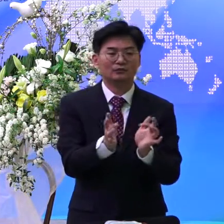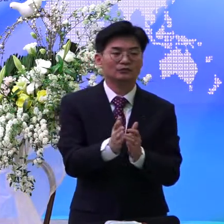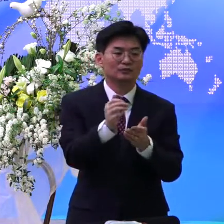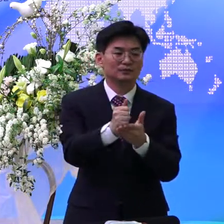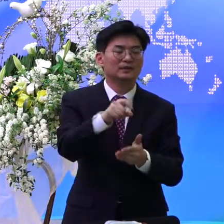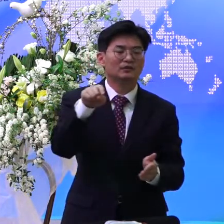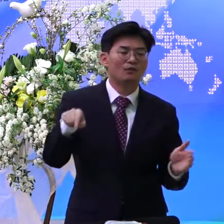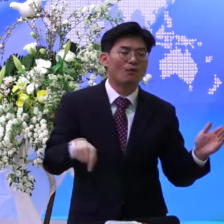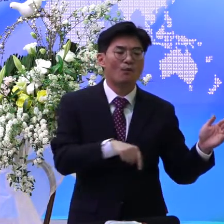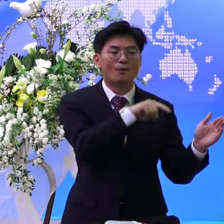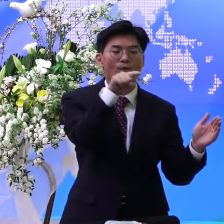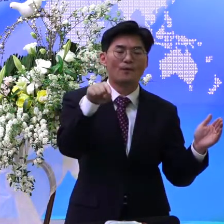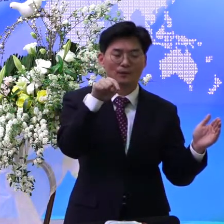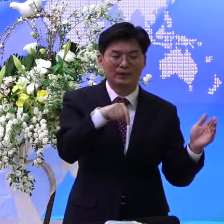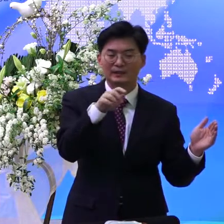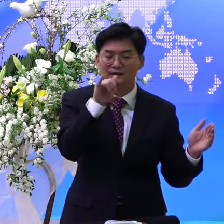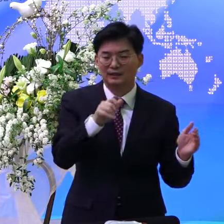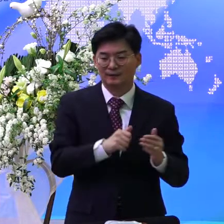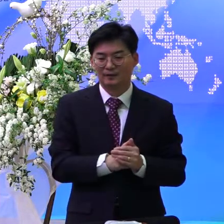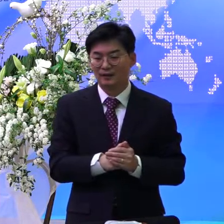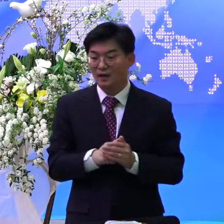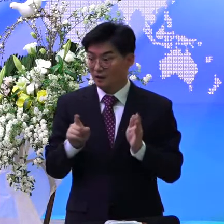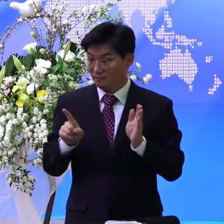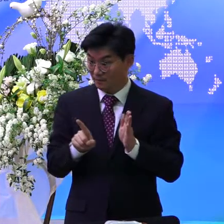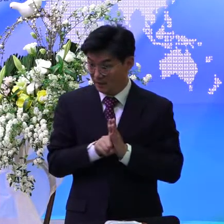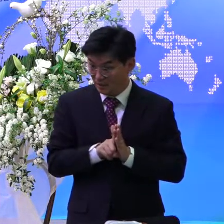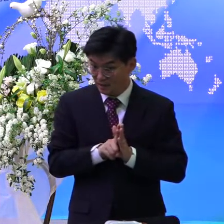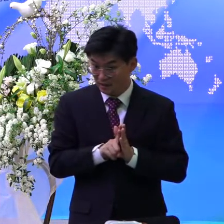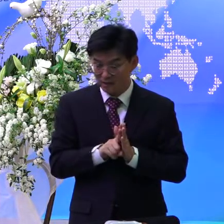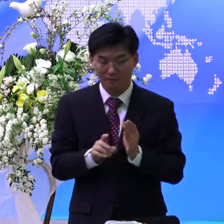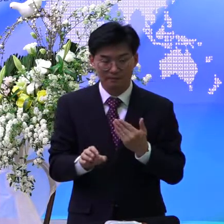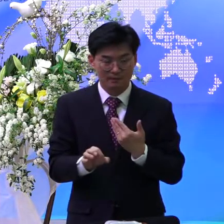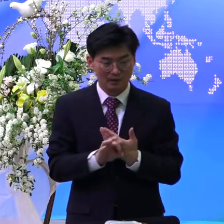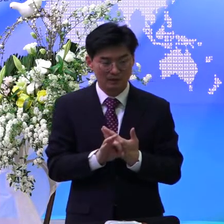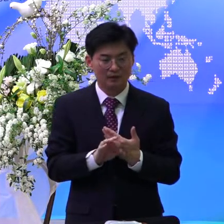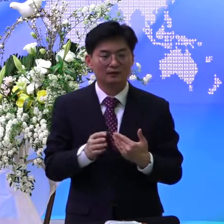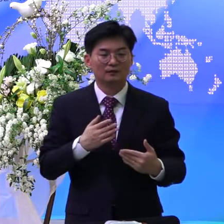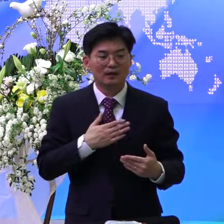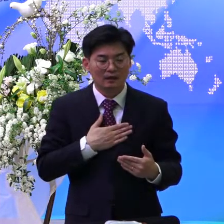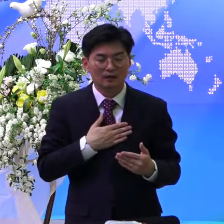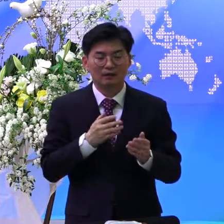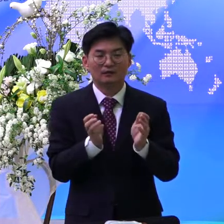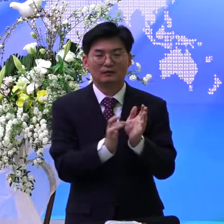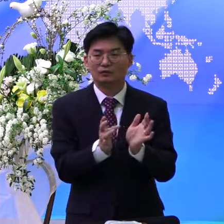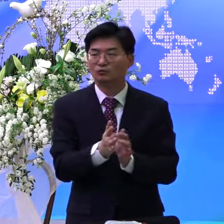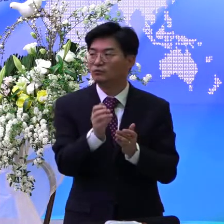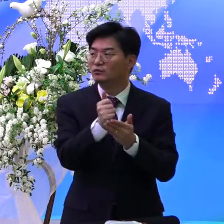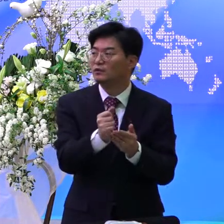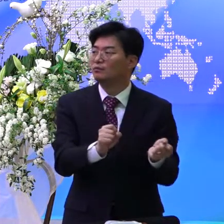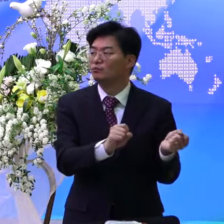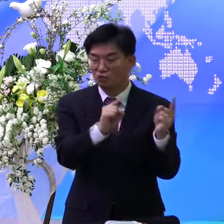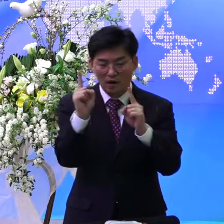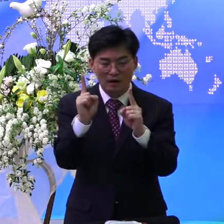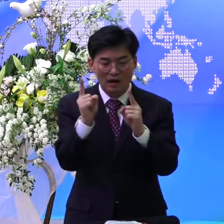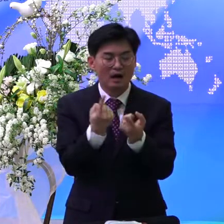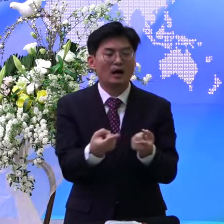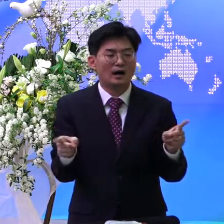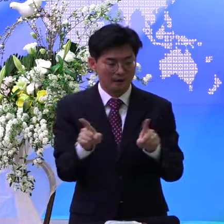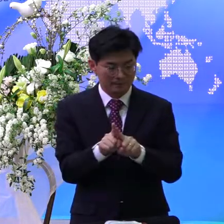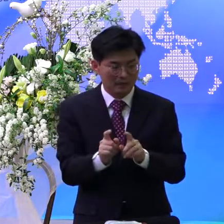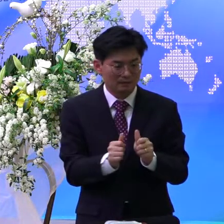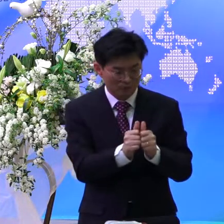우리가 믿으면 부활하신 예수님께서 모든 것을 이기고 죄와 사망의 권세를 끝내고 우리 가운데 권능을